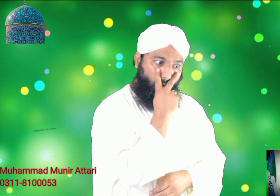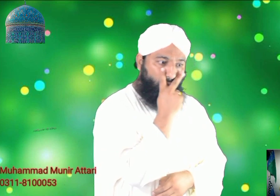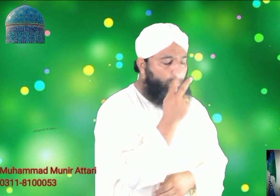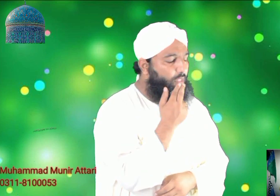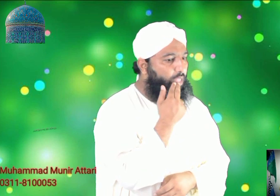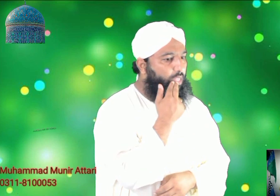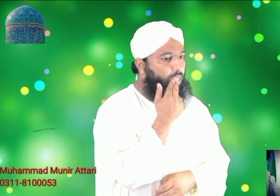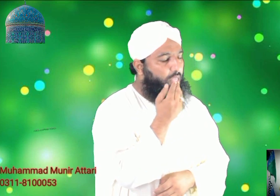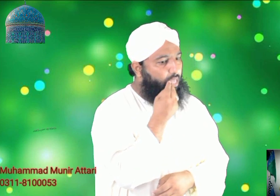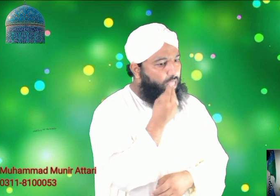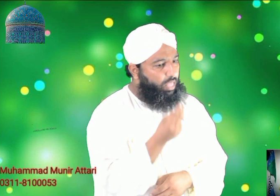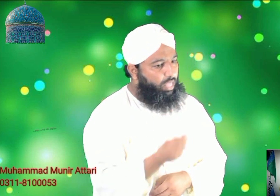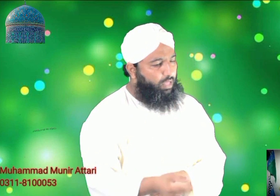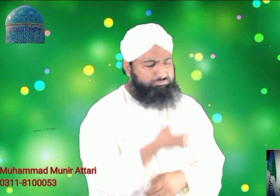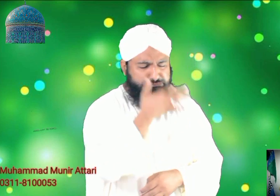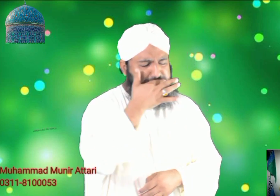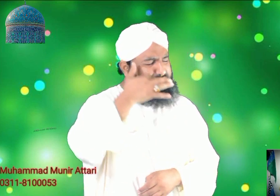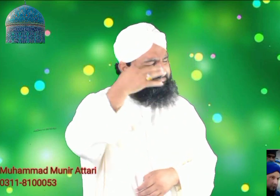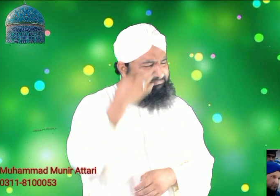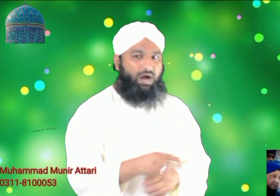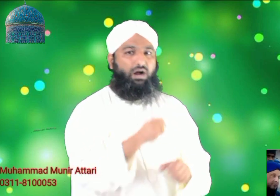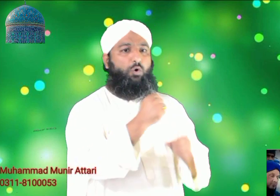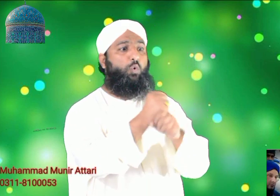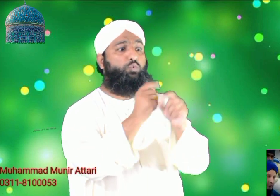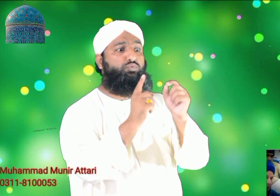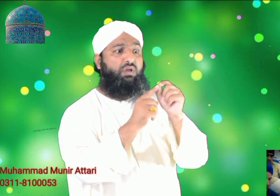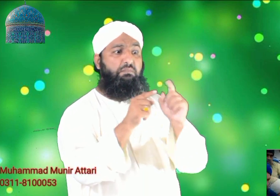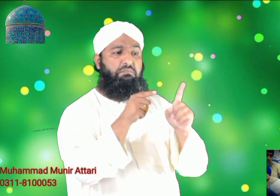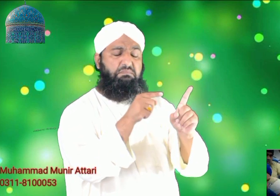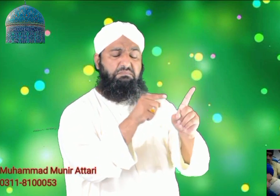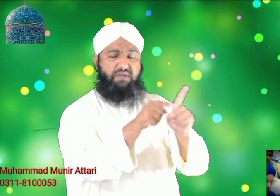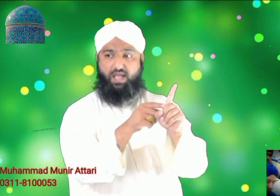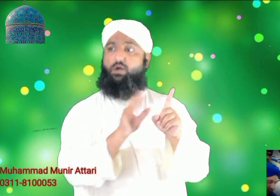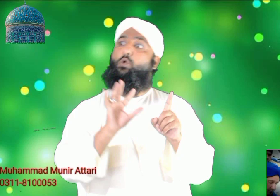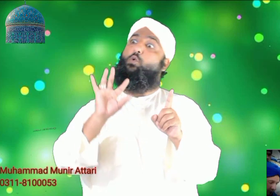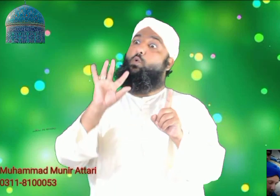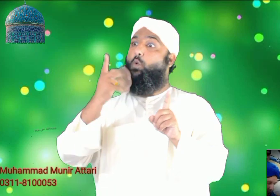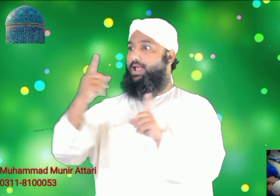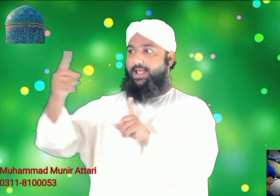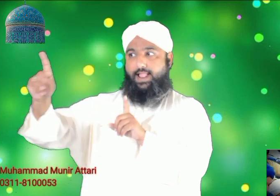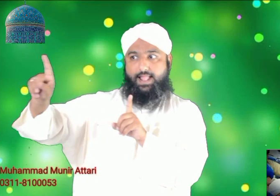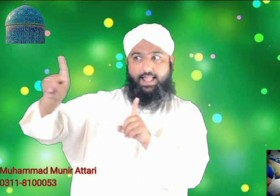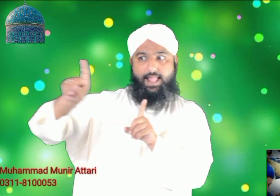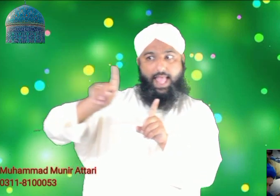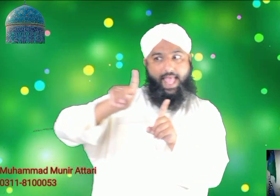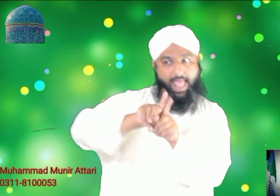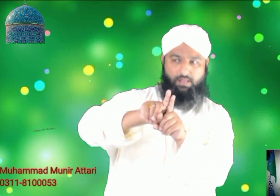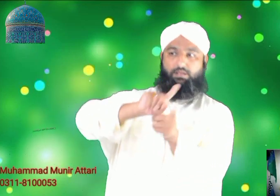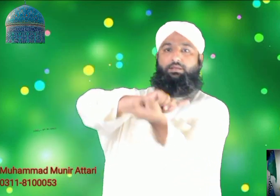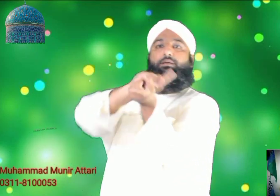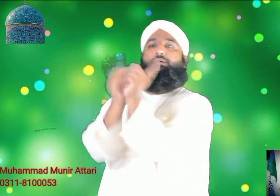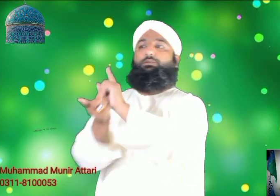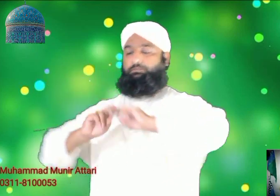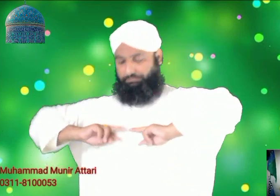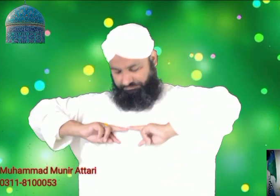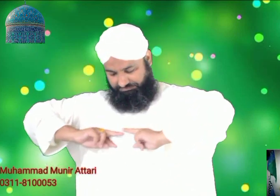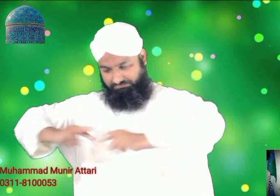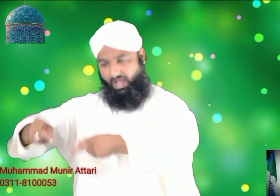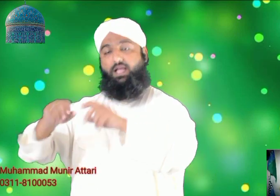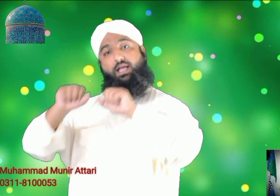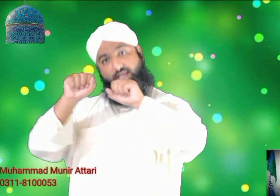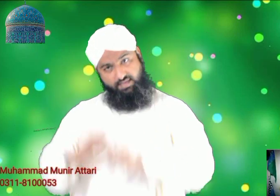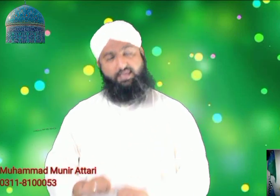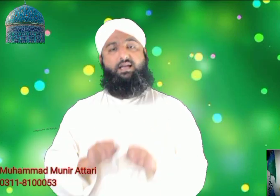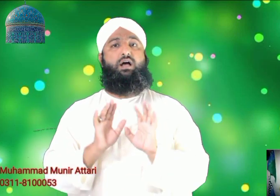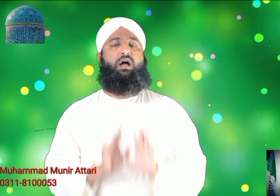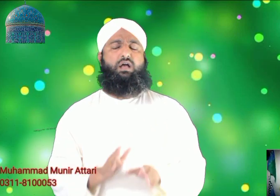ہے. اللہ کرے کہ ہم بھی ایسے بنے کہ جو ہمارے قریب آئے وہ بھی اللہ والا بن جائے. ہمارے اس کا آسان جواب ہے,